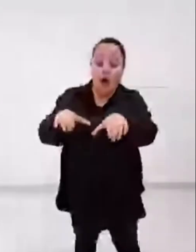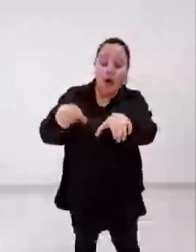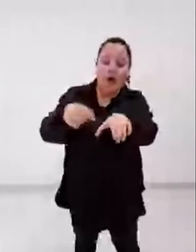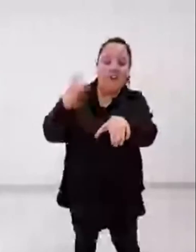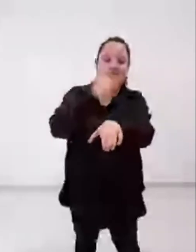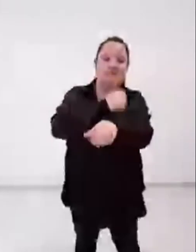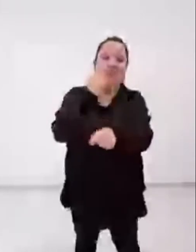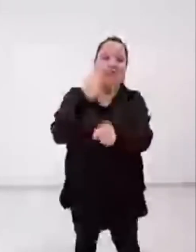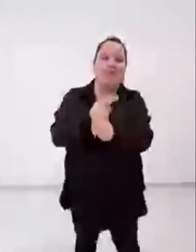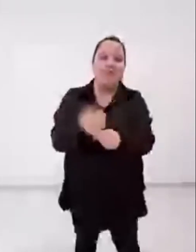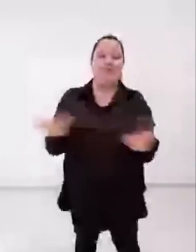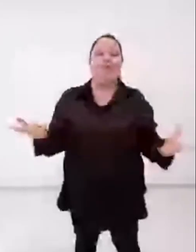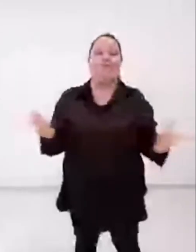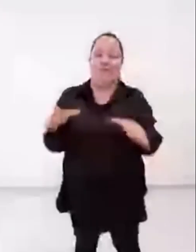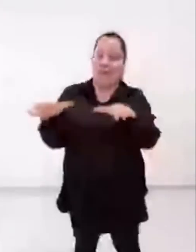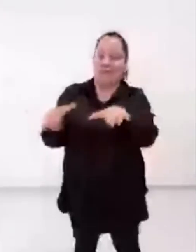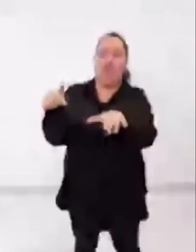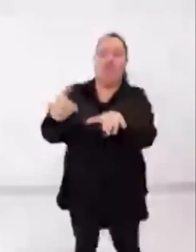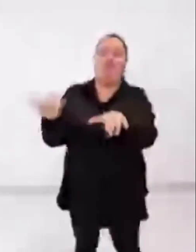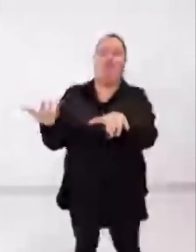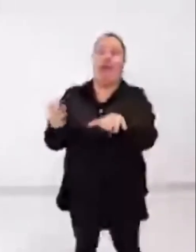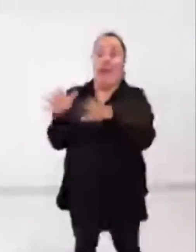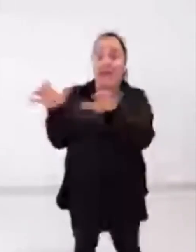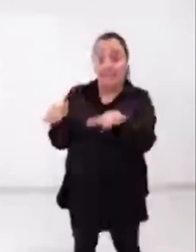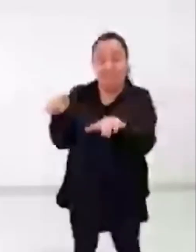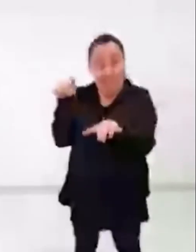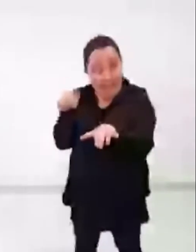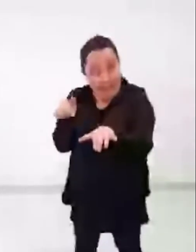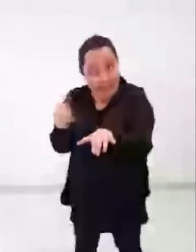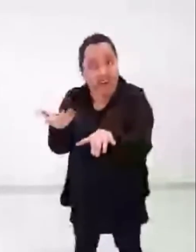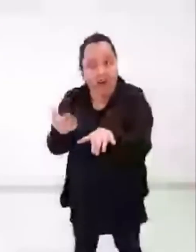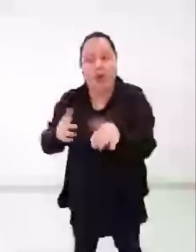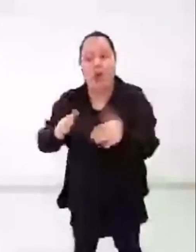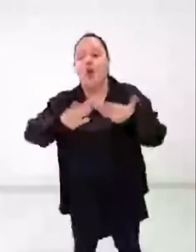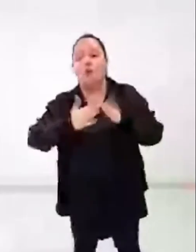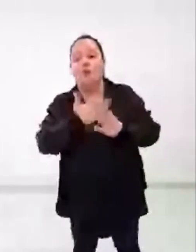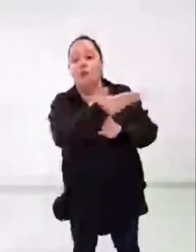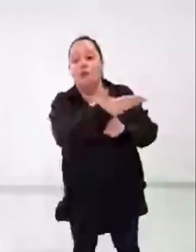es por eso que incluimos a la comunidad en esto